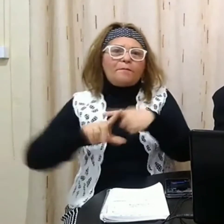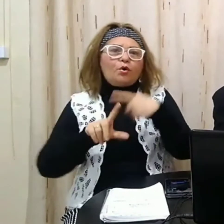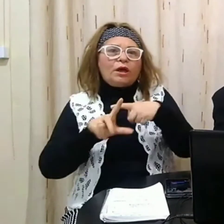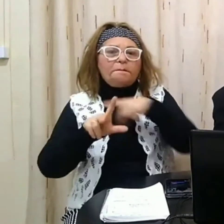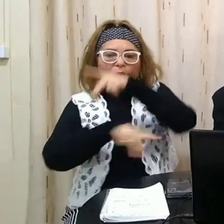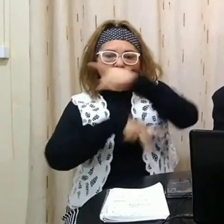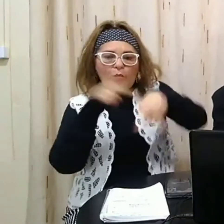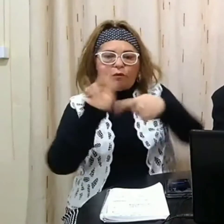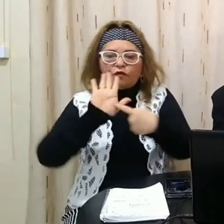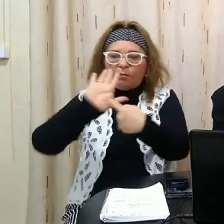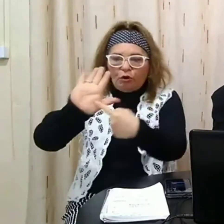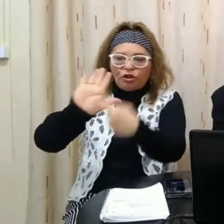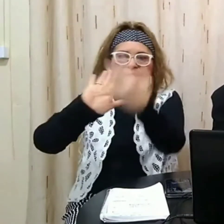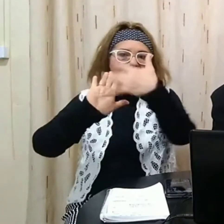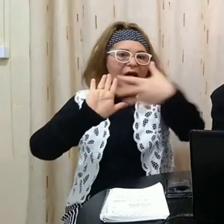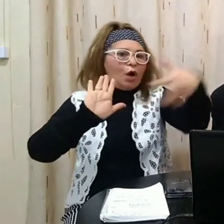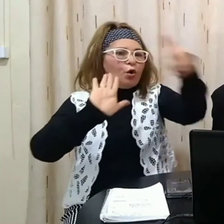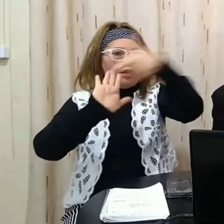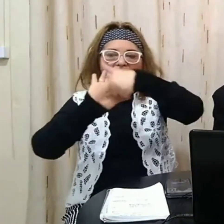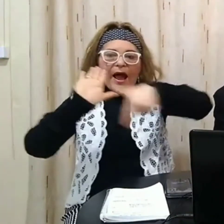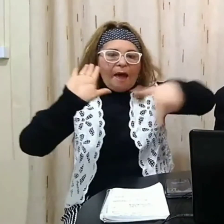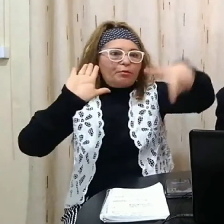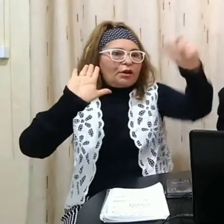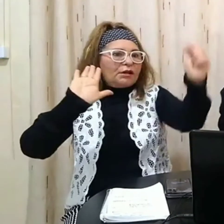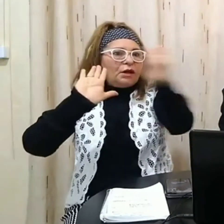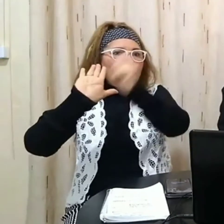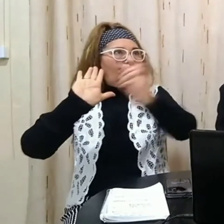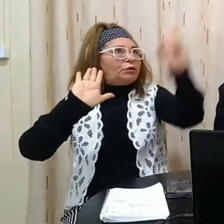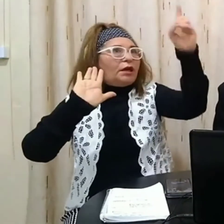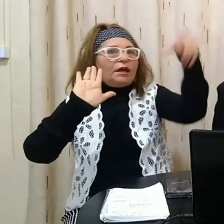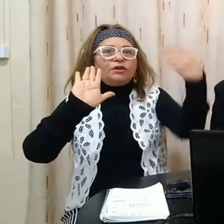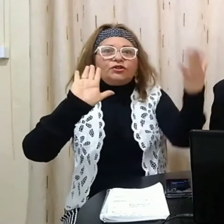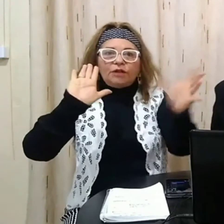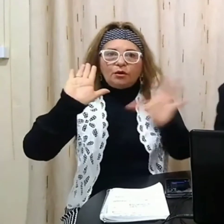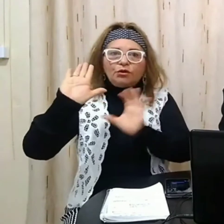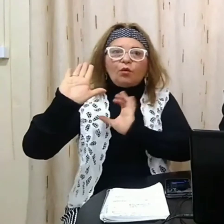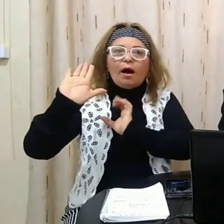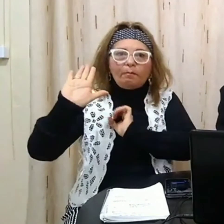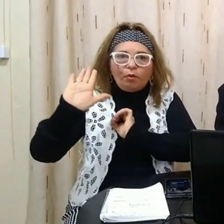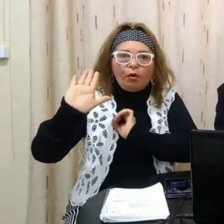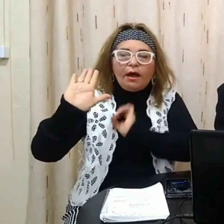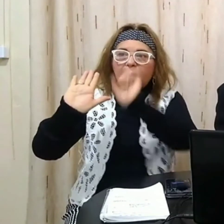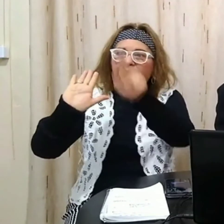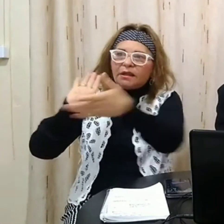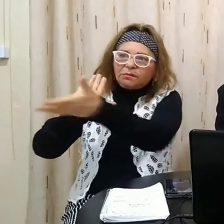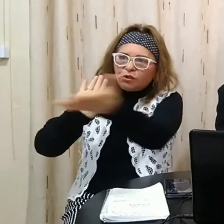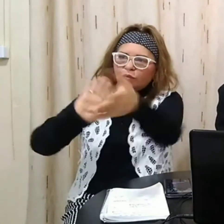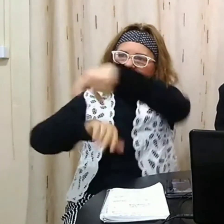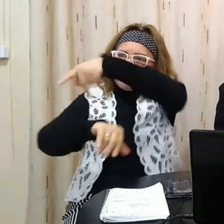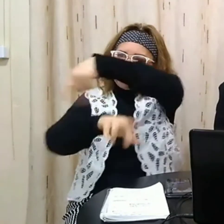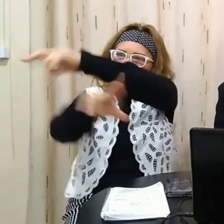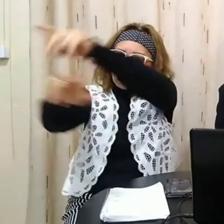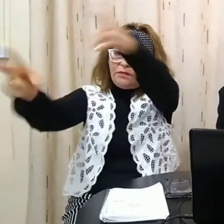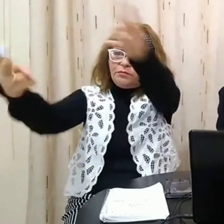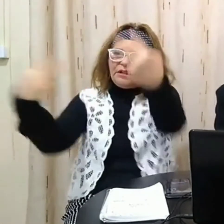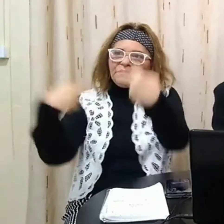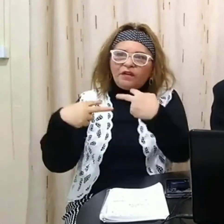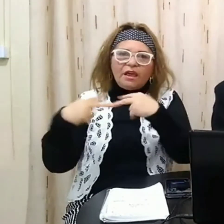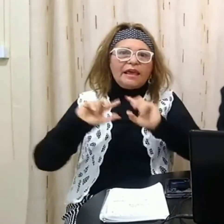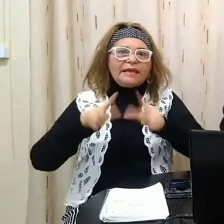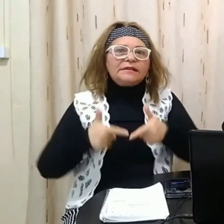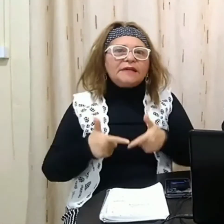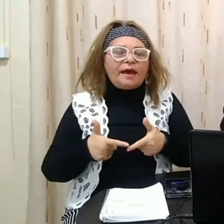mostraria, como já disse, a glória, a pureza, o poder e o amor de Deus diante das outras nações.